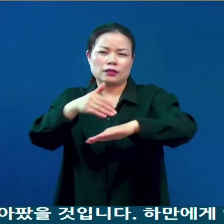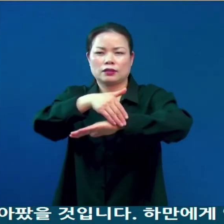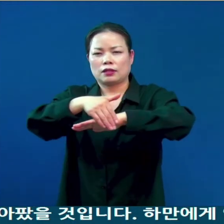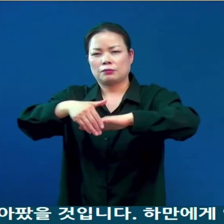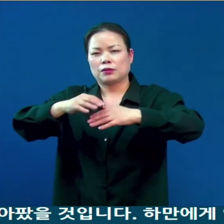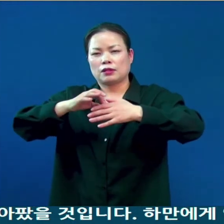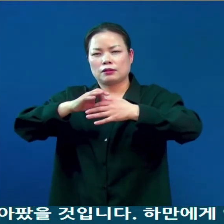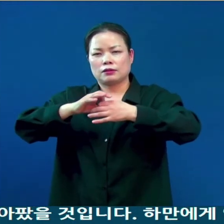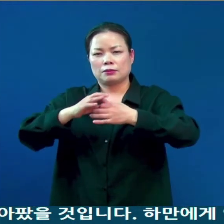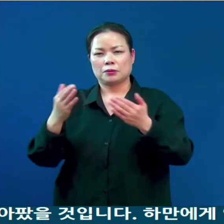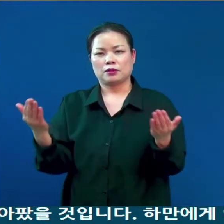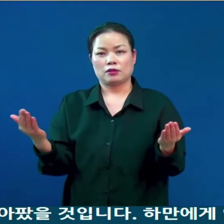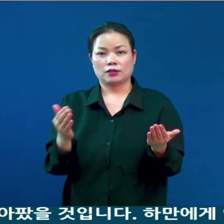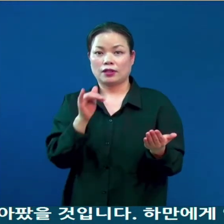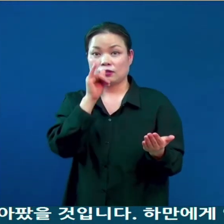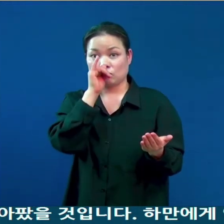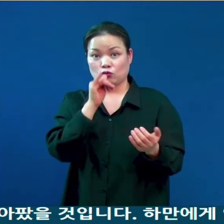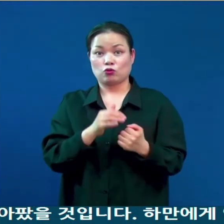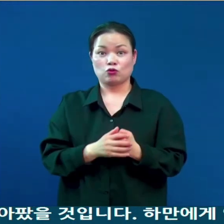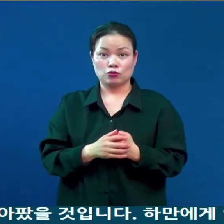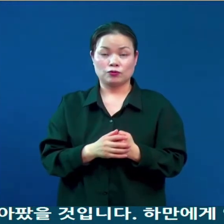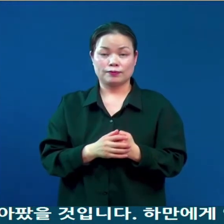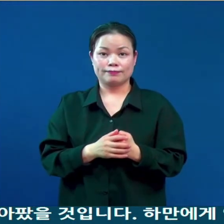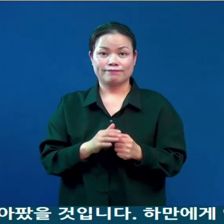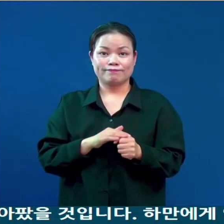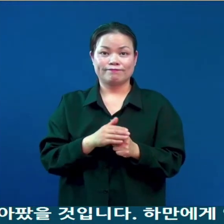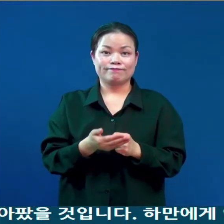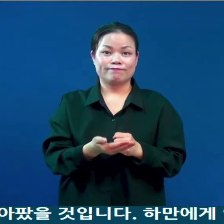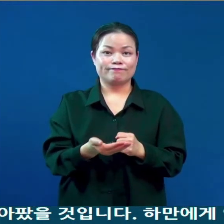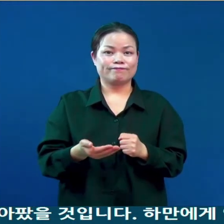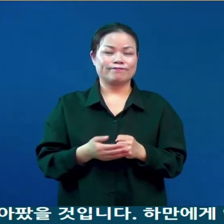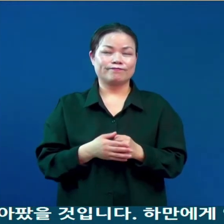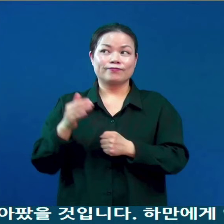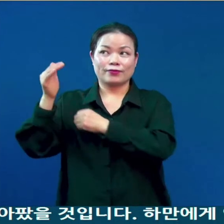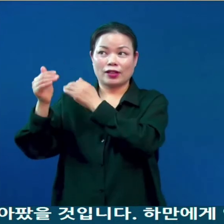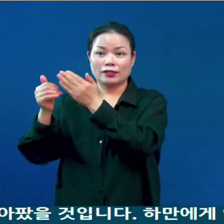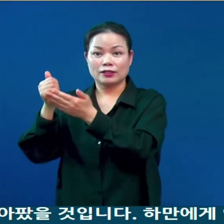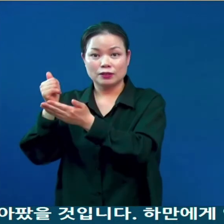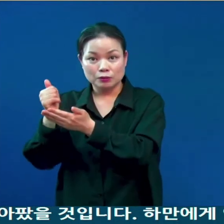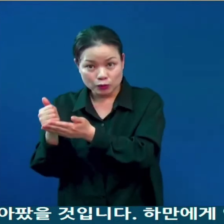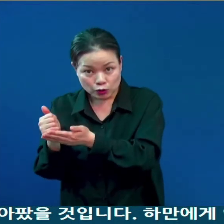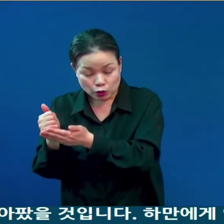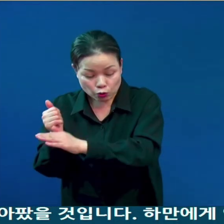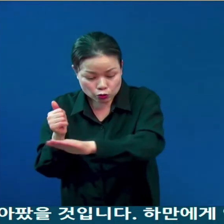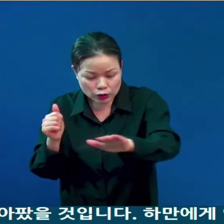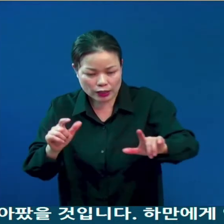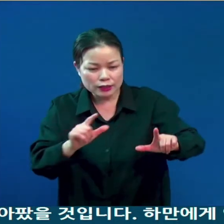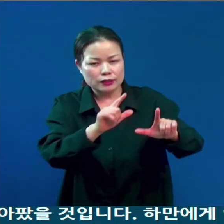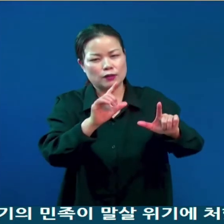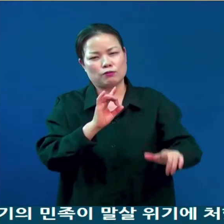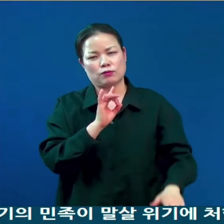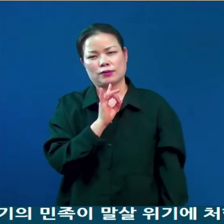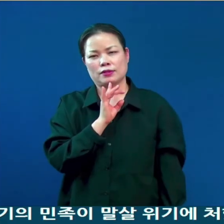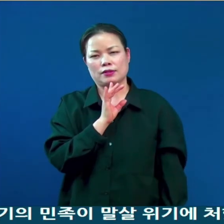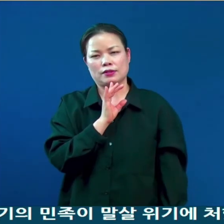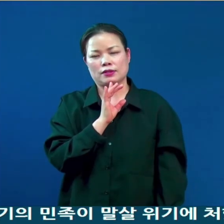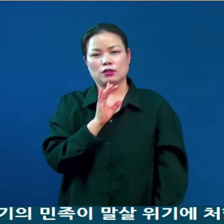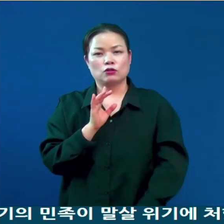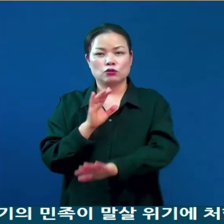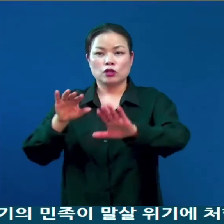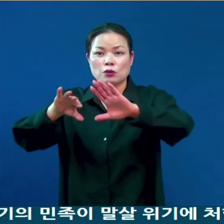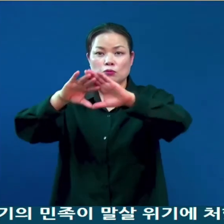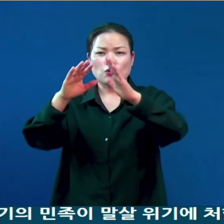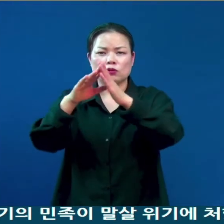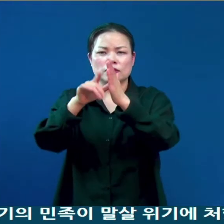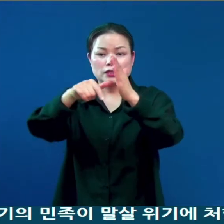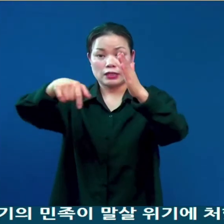통해 역사하셨다는 것이죠. 사랑하는 여러분, 하나님이 우리의 삶뿐만 아니라 우리의 모든